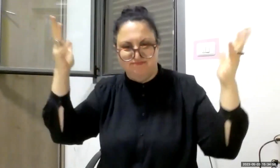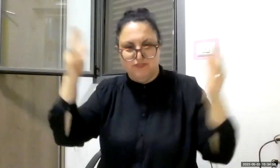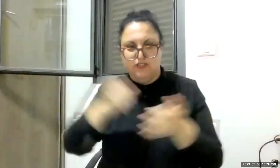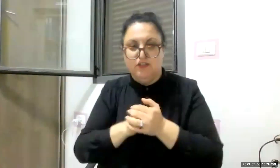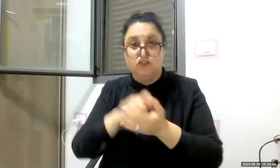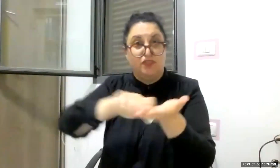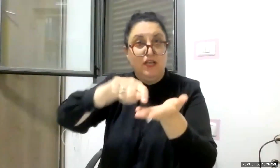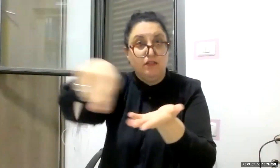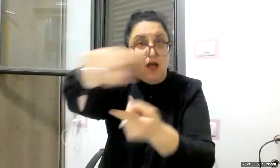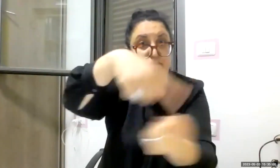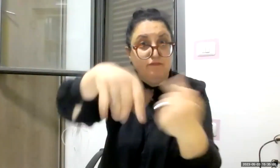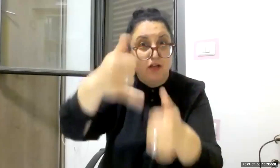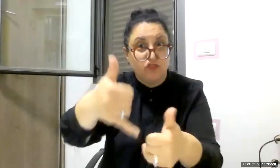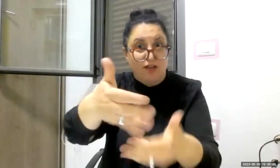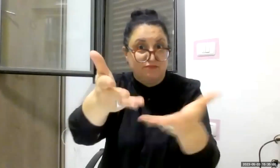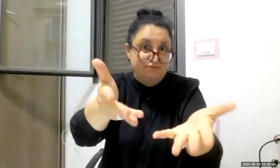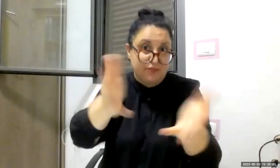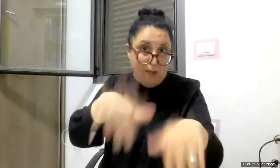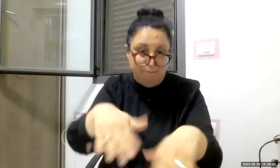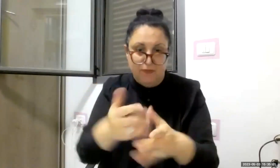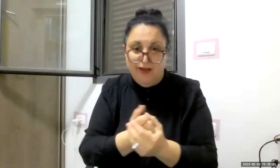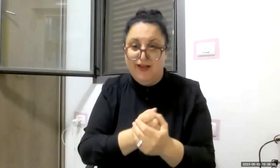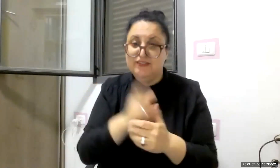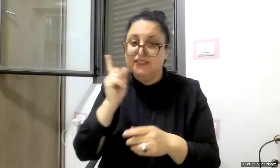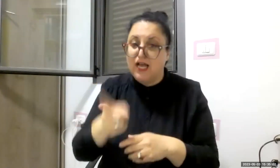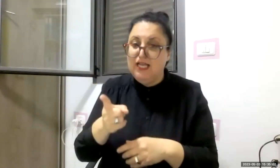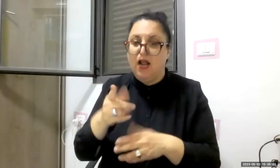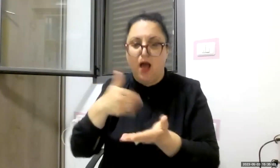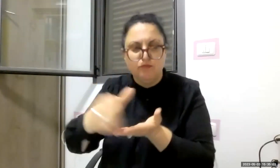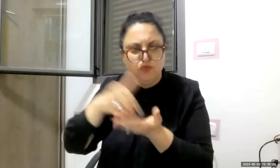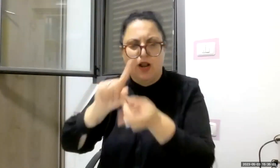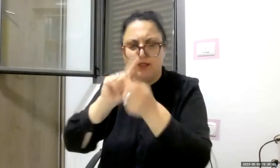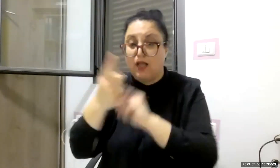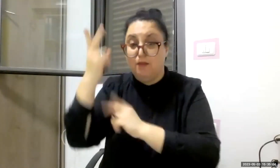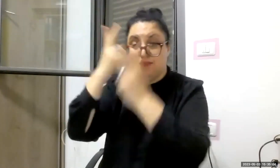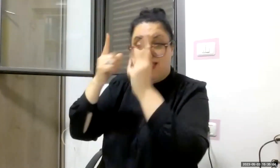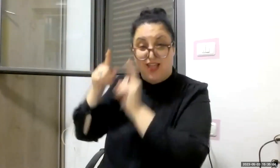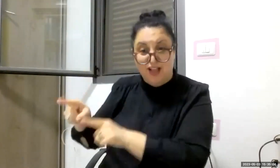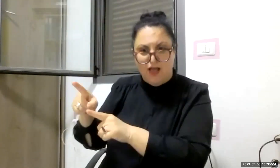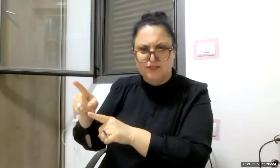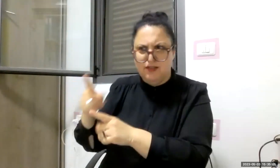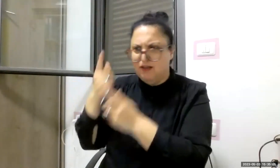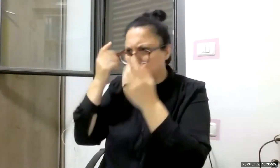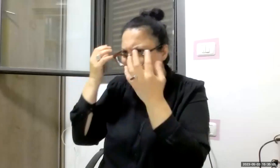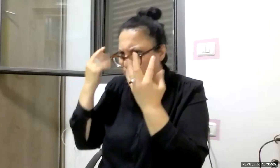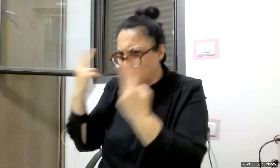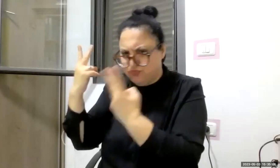שלהם ולצחות להתבסס ולראות מרכז ידע שייתן להם את האינפורמציה ולהמשיך